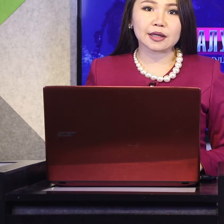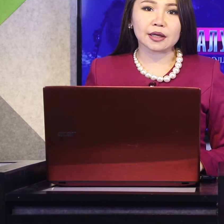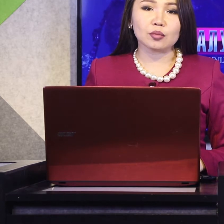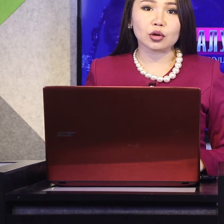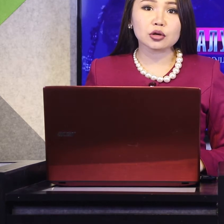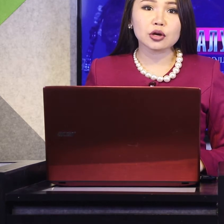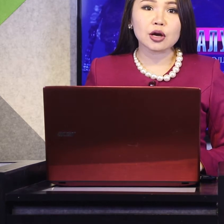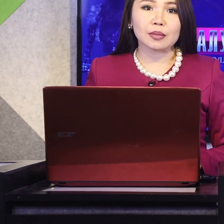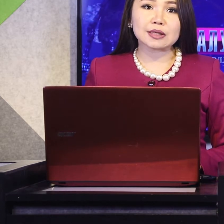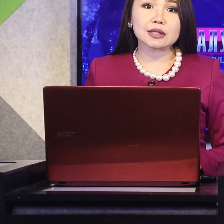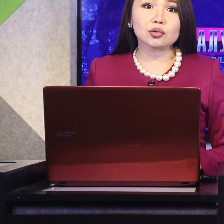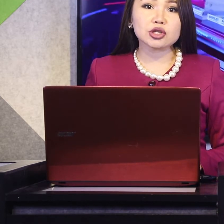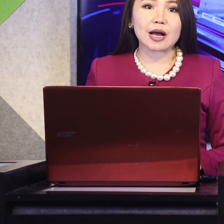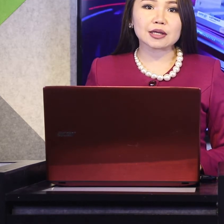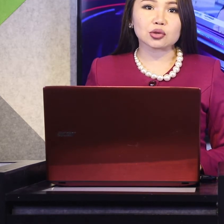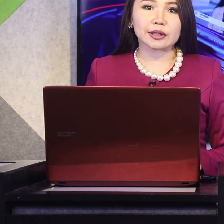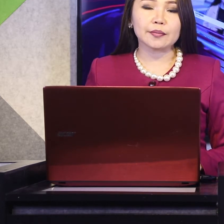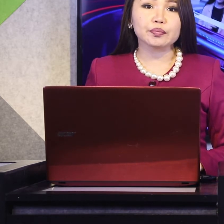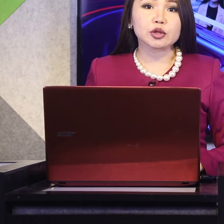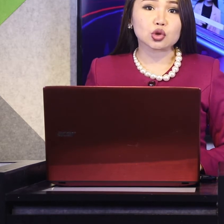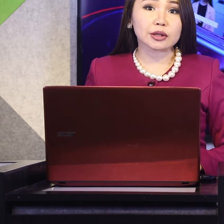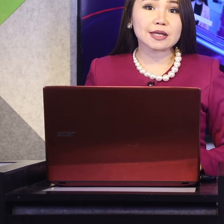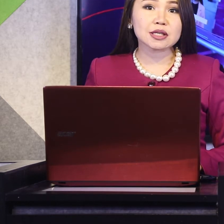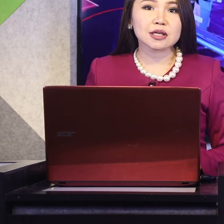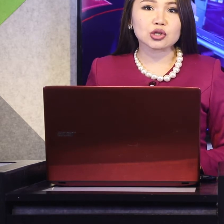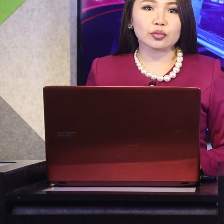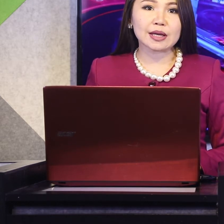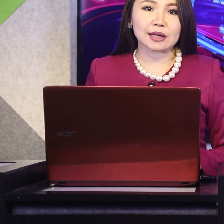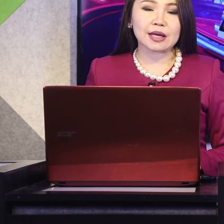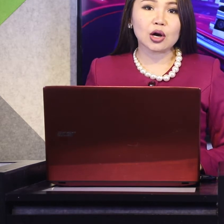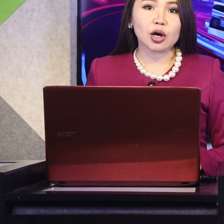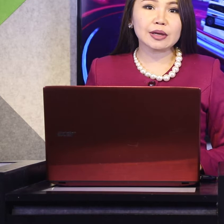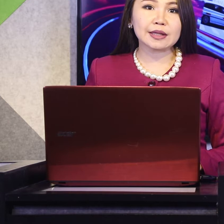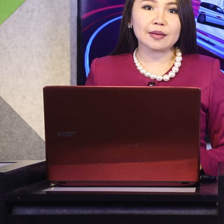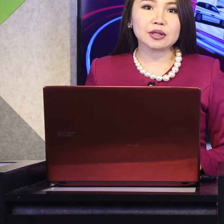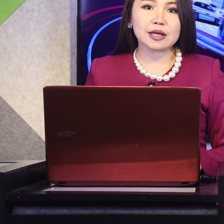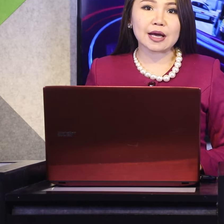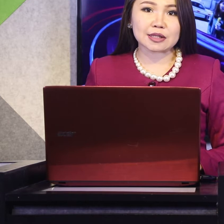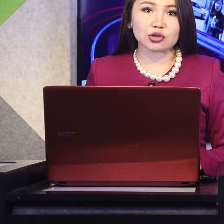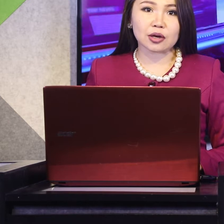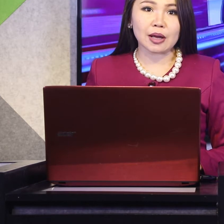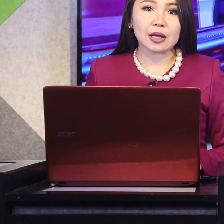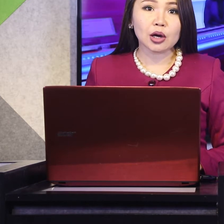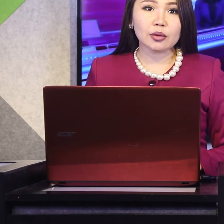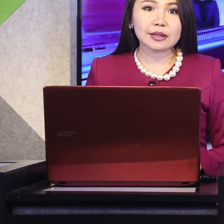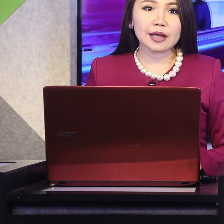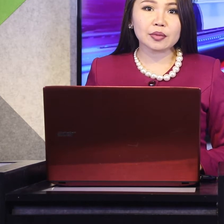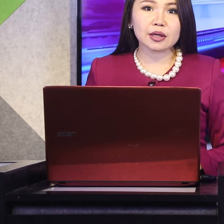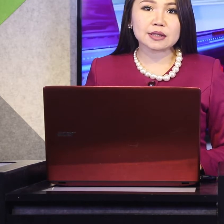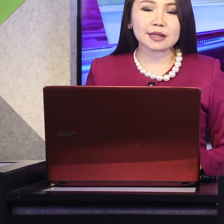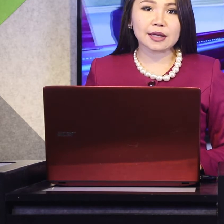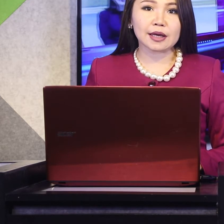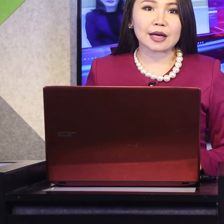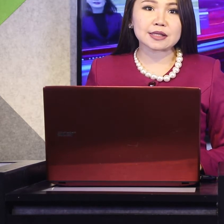харамсалтай хэргийн мөрөөр манас сэтгүүлж анх цул зурглаач сумьянаар Говиалтай аймагт ажиллаж байгаа юм аа. Говиалтай